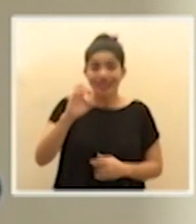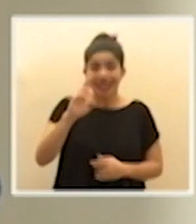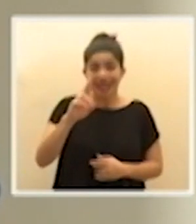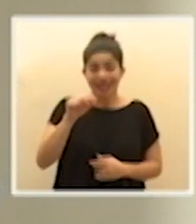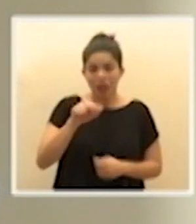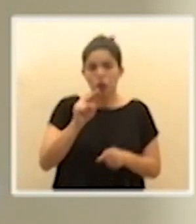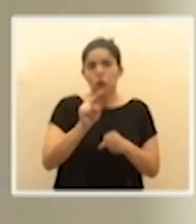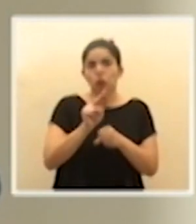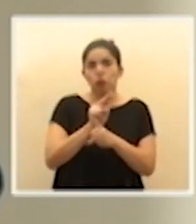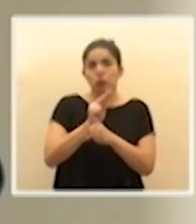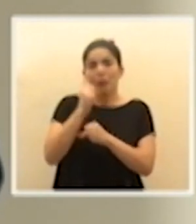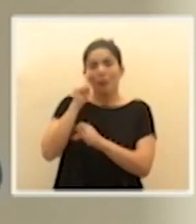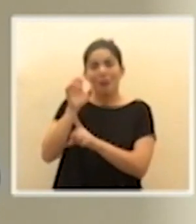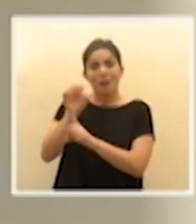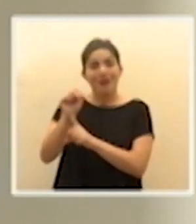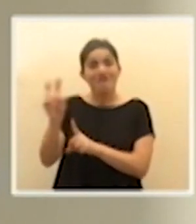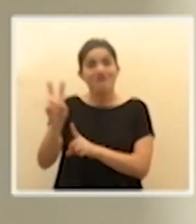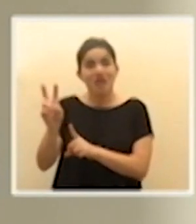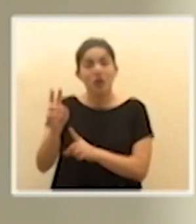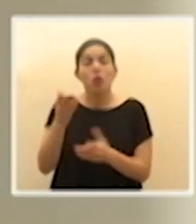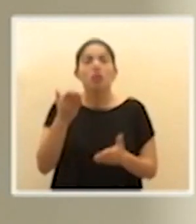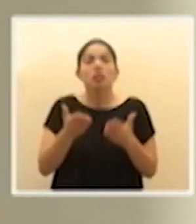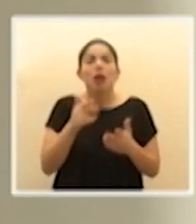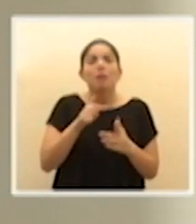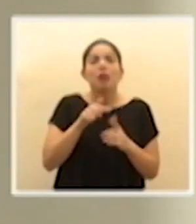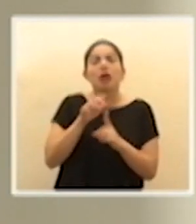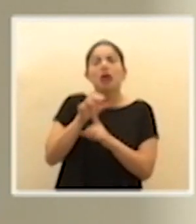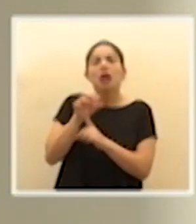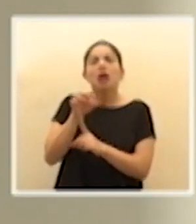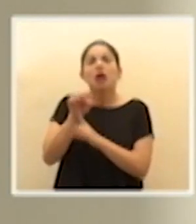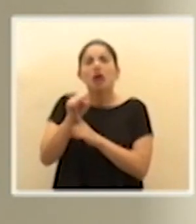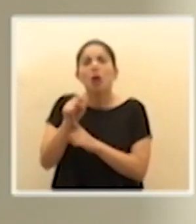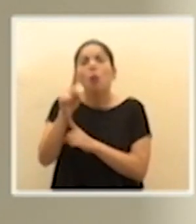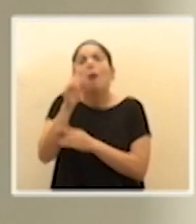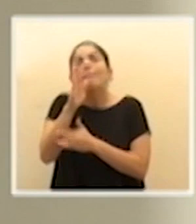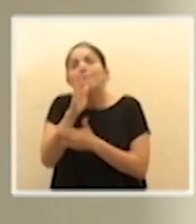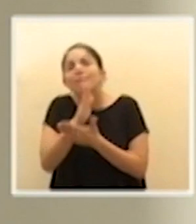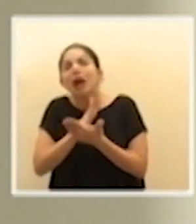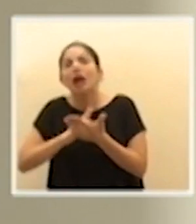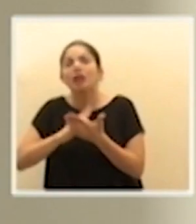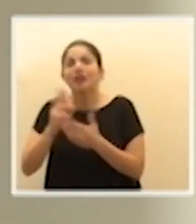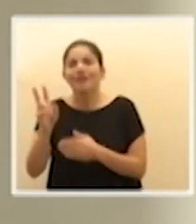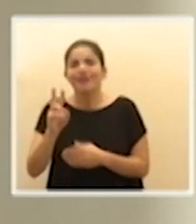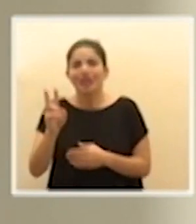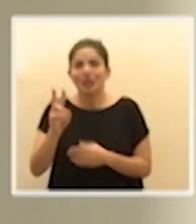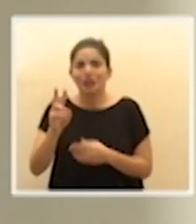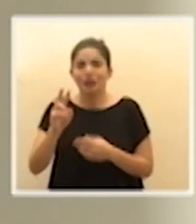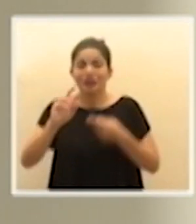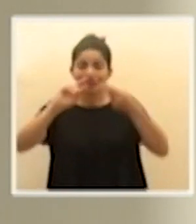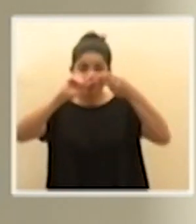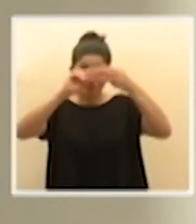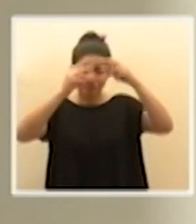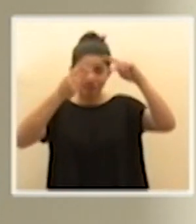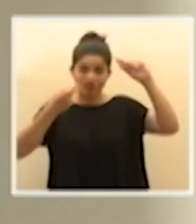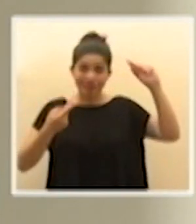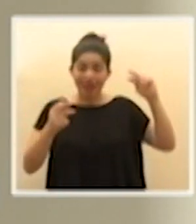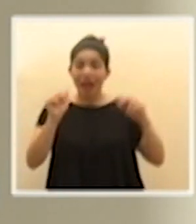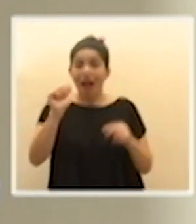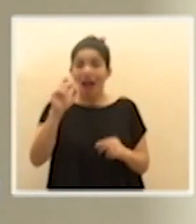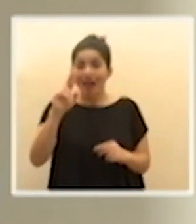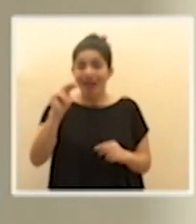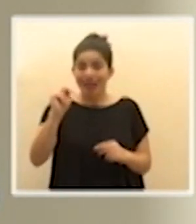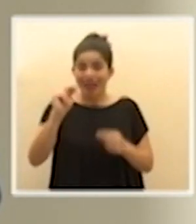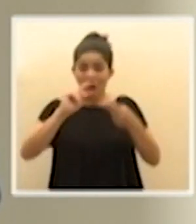que se usa para detectar el virus, puede estar detectando una partícula del virus, una partícula del ARN, que es